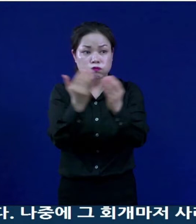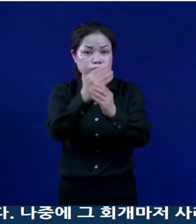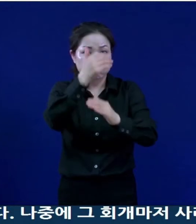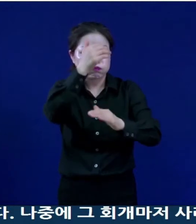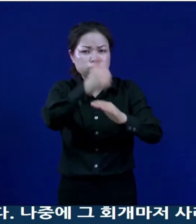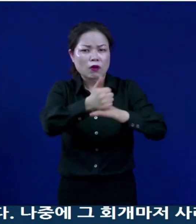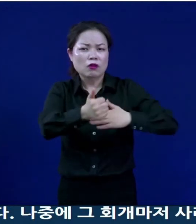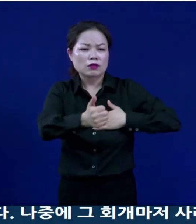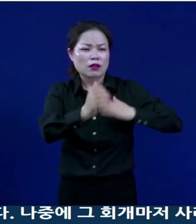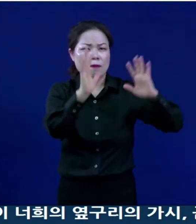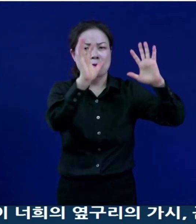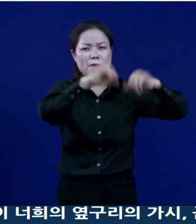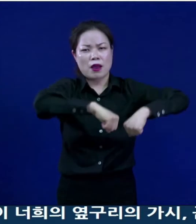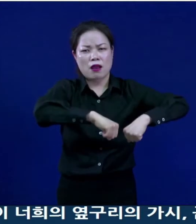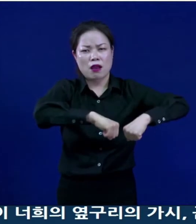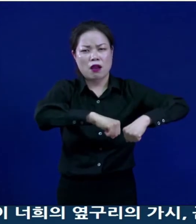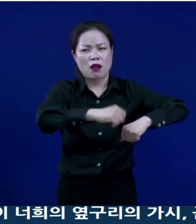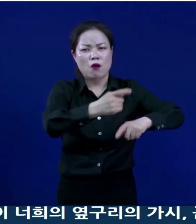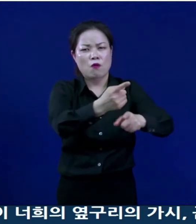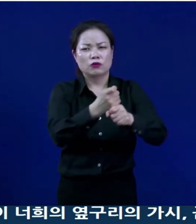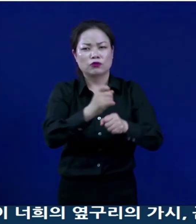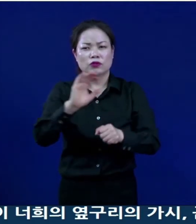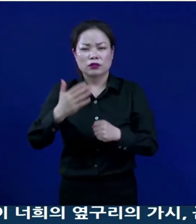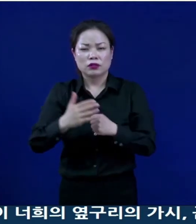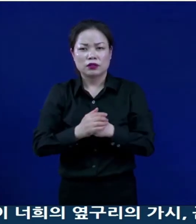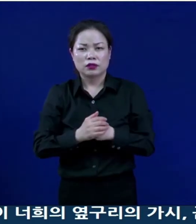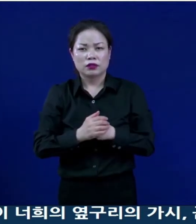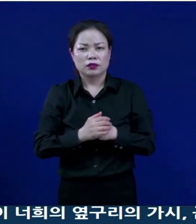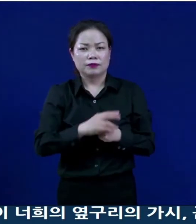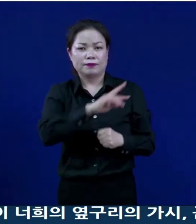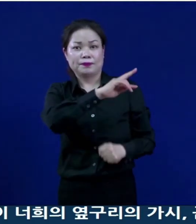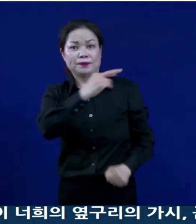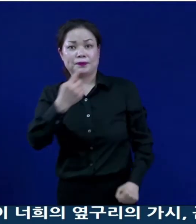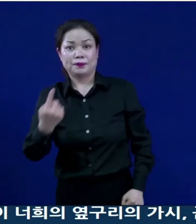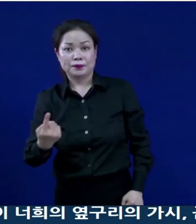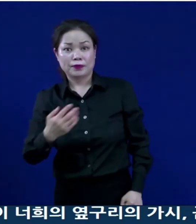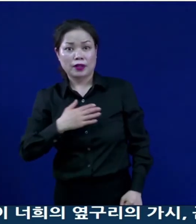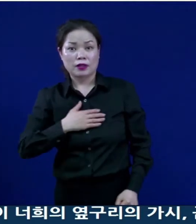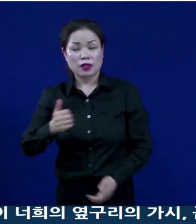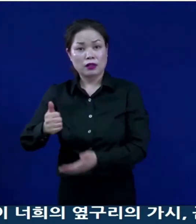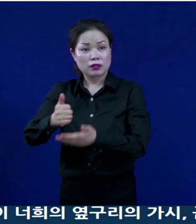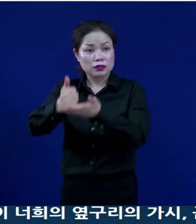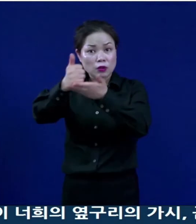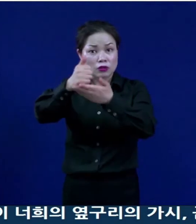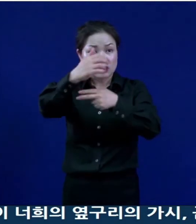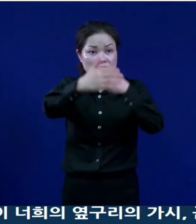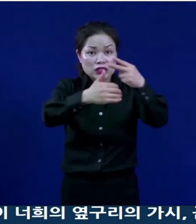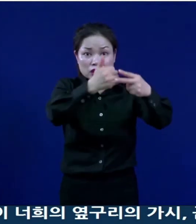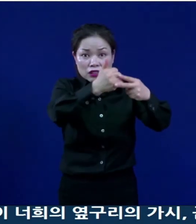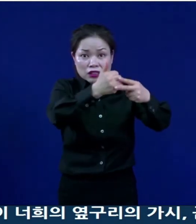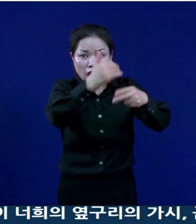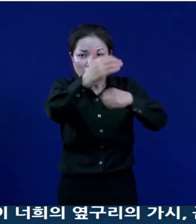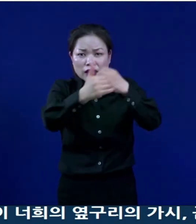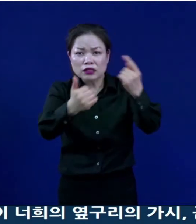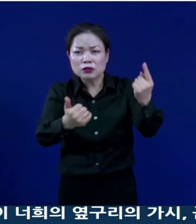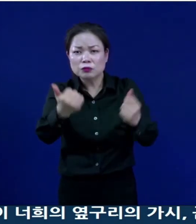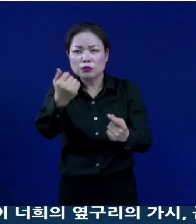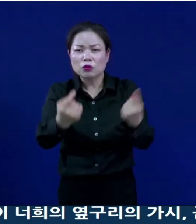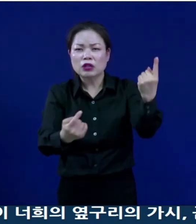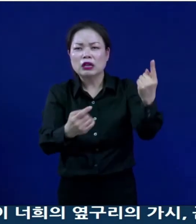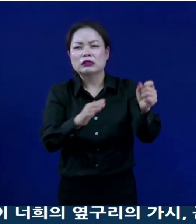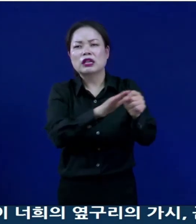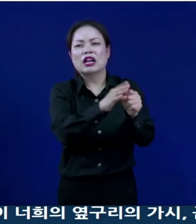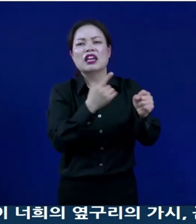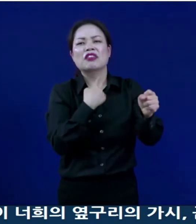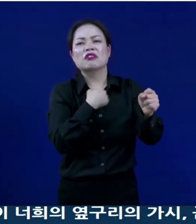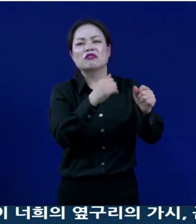나를 무너뜨리는 원수가 되어서 돌아온 것입니다. 내가 섬겼던 신들이, 하나님보다 더 사랑했던